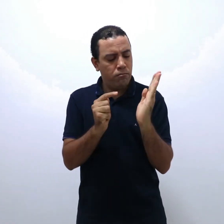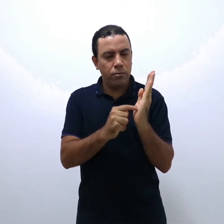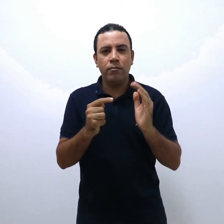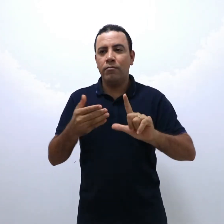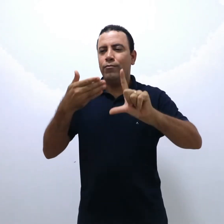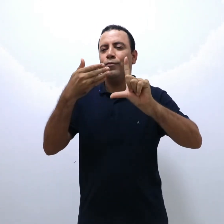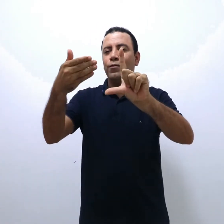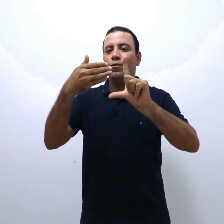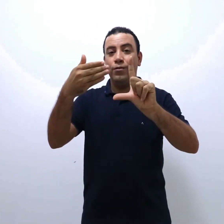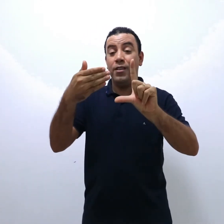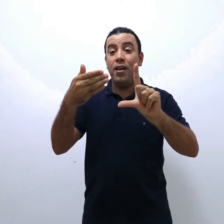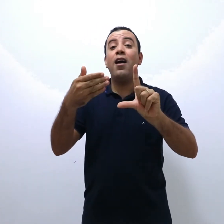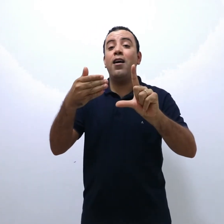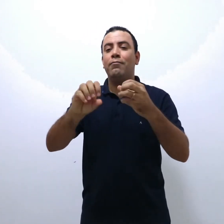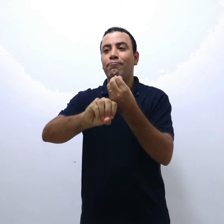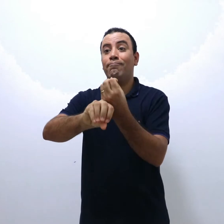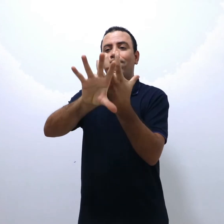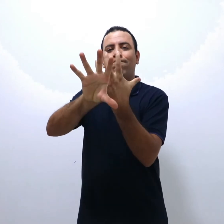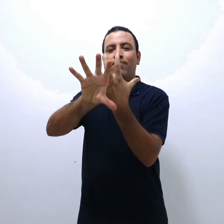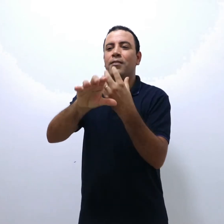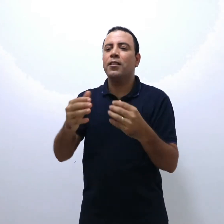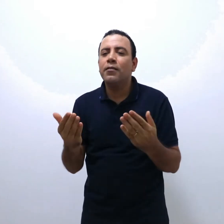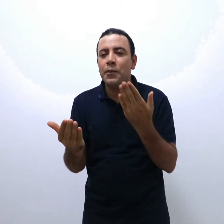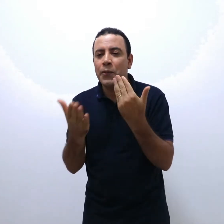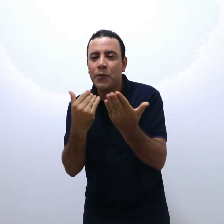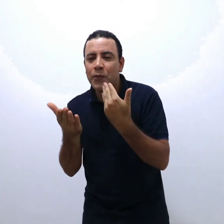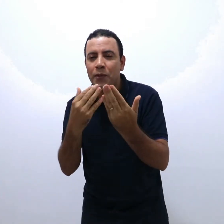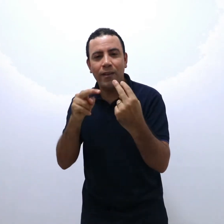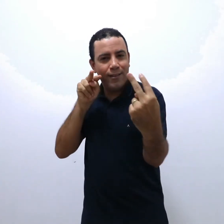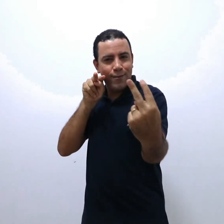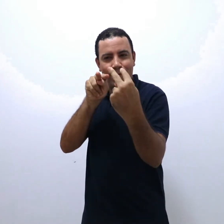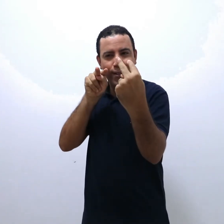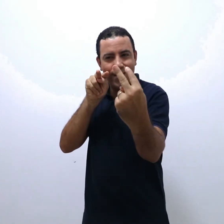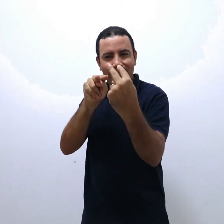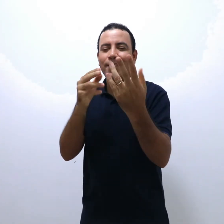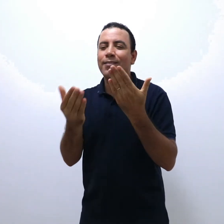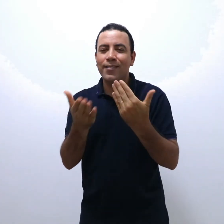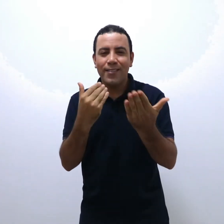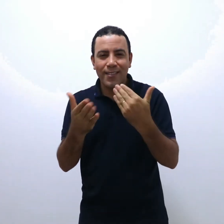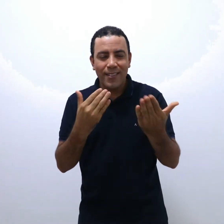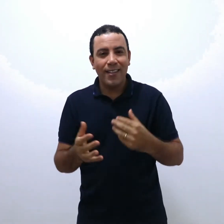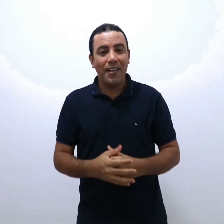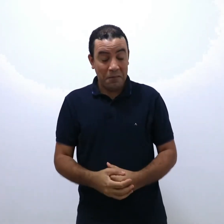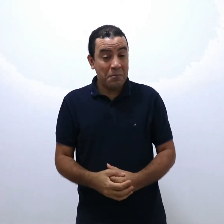interagir. Com um simples clique, podemos fazer videochamadas, vendo a pessoa e